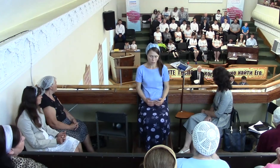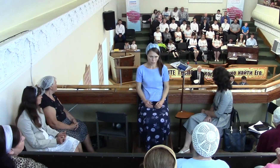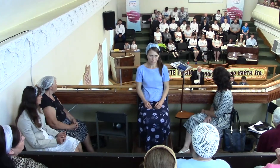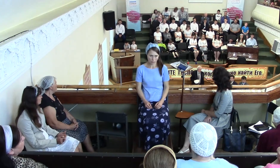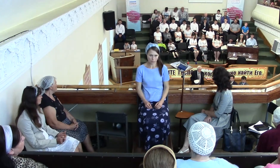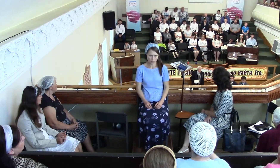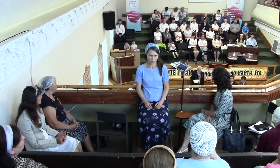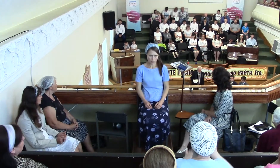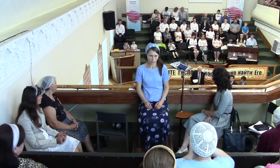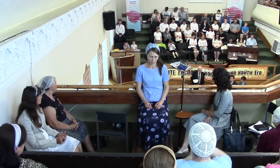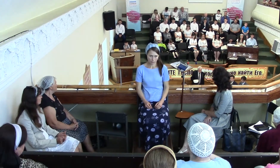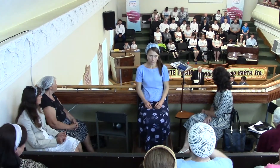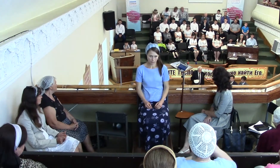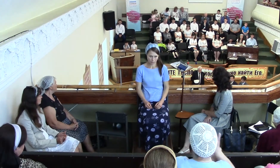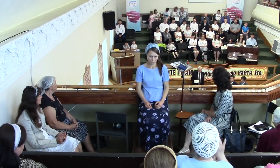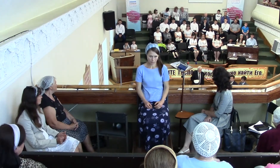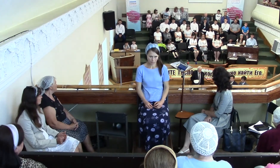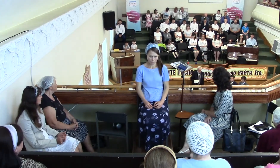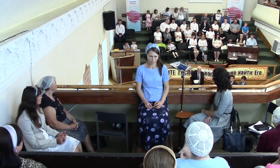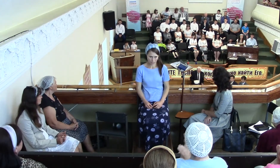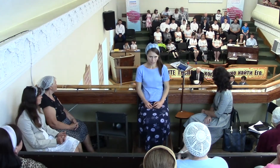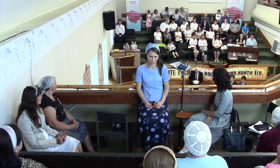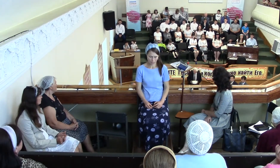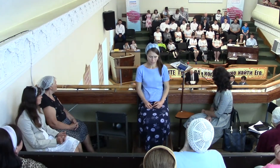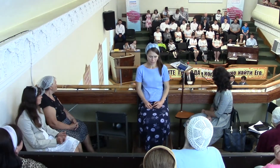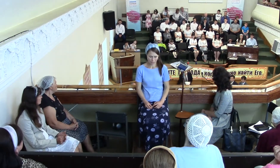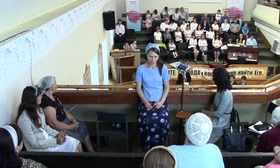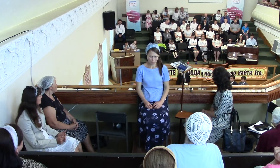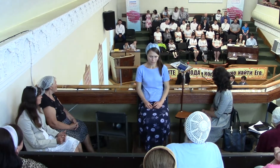Братья и сестры, никого не обошли, кто намерен участвовать.